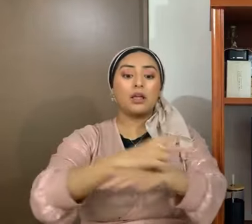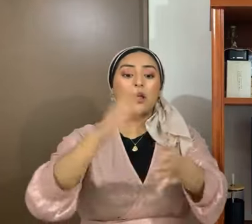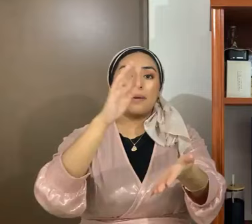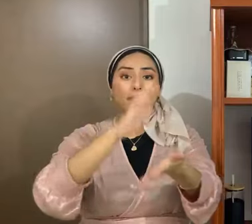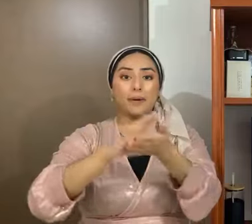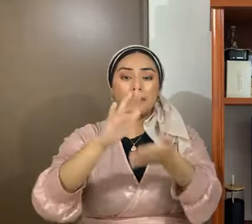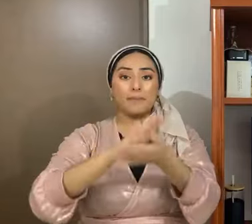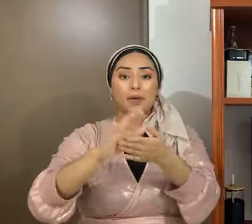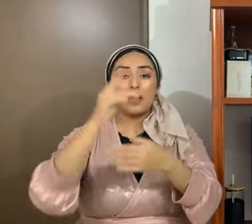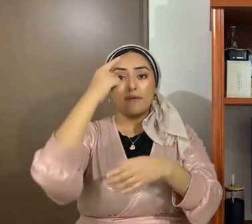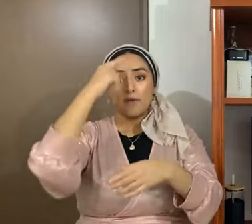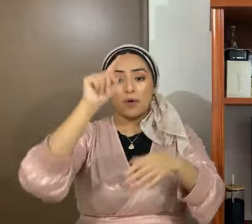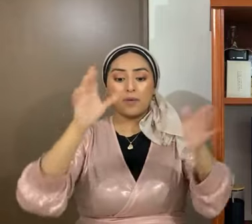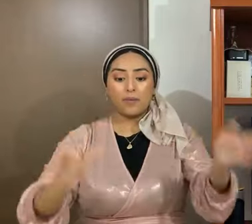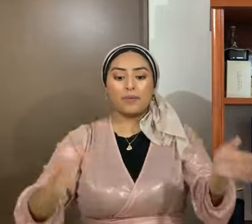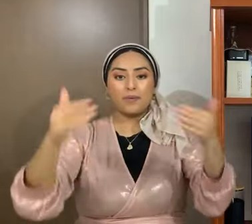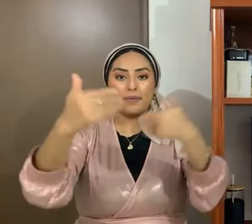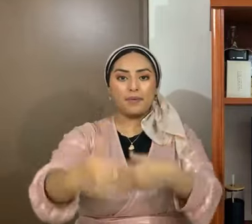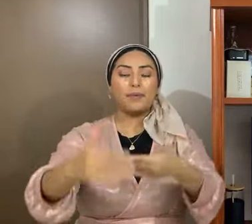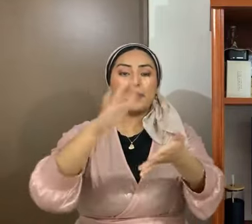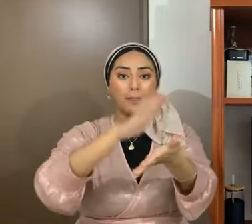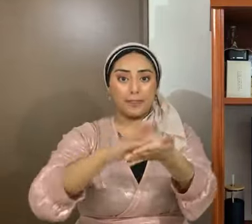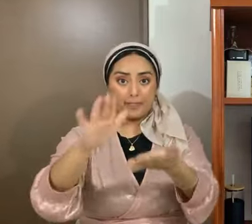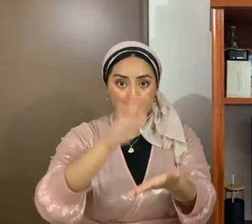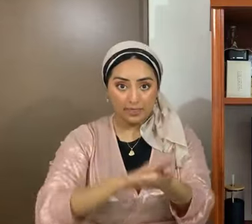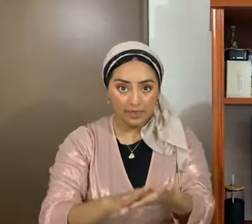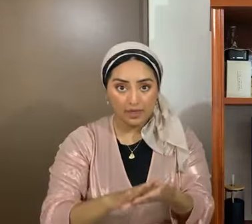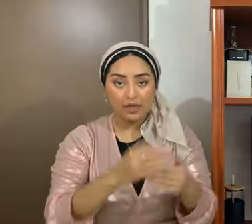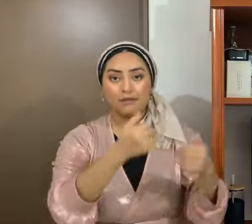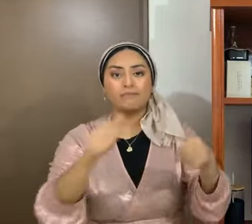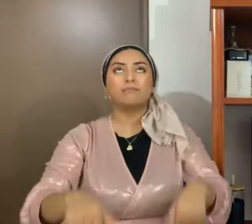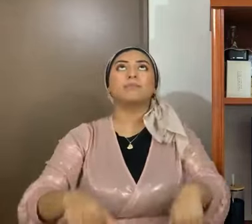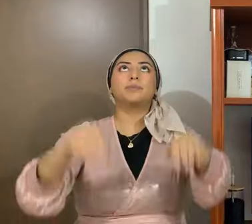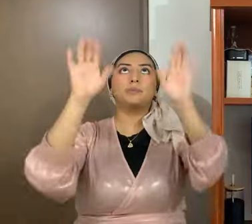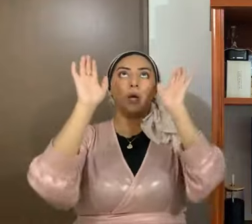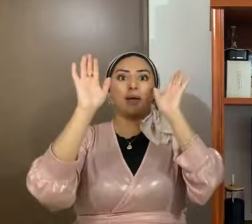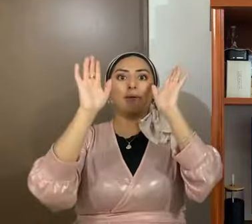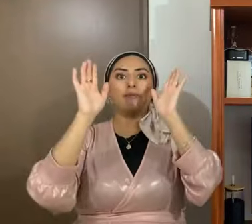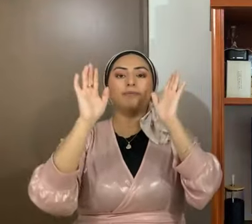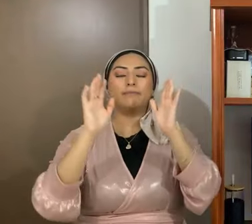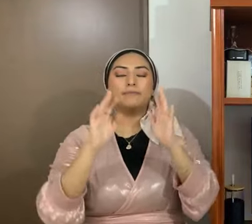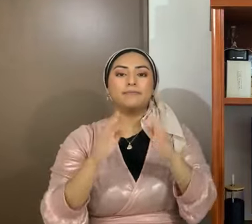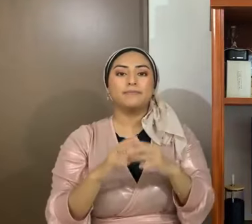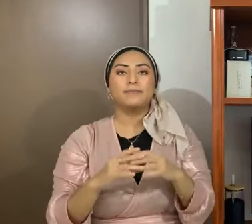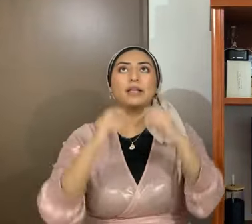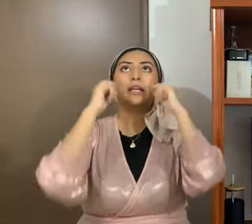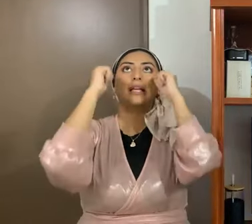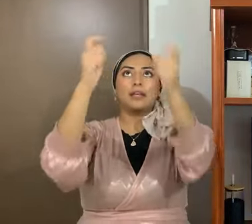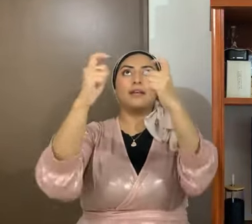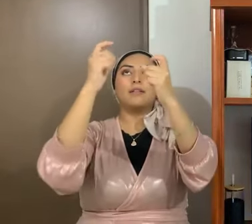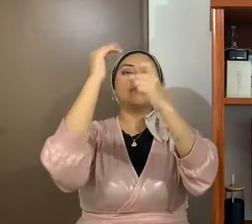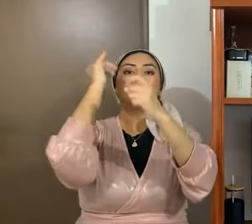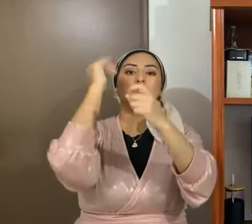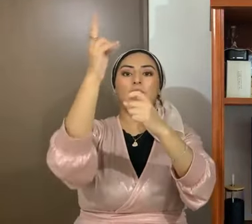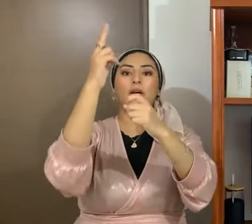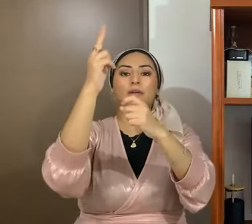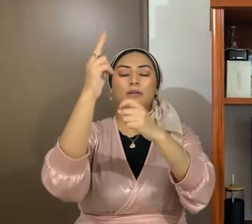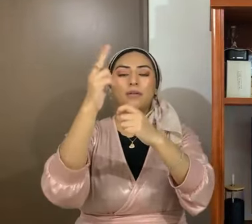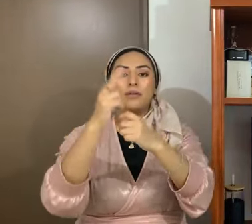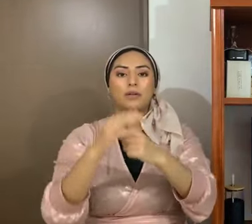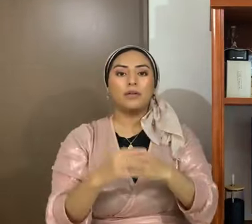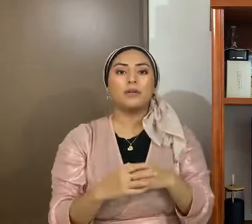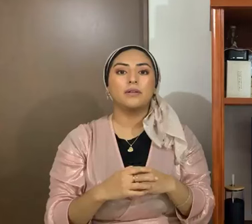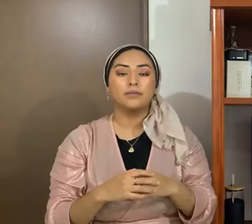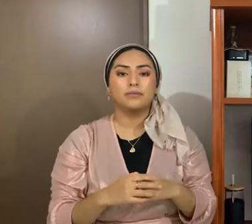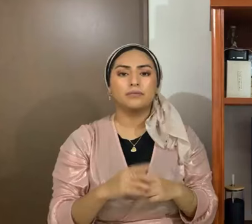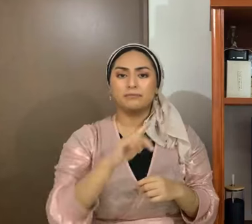expiación por el altar y lo limpiarán y así lo consagrarán, es decir, así lo dedicarán a Yahweh. Y entonces